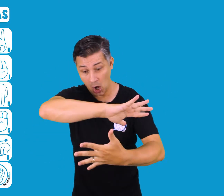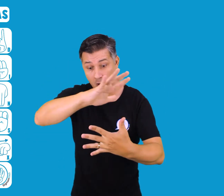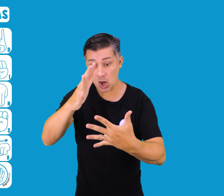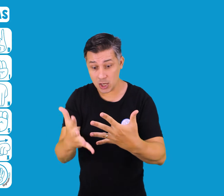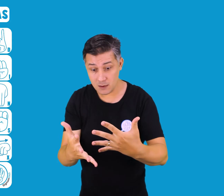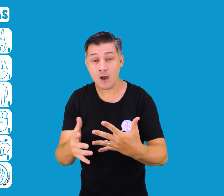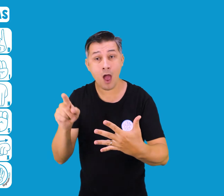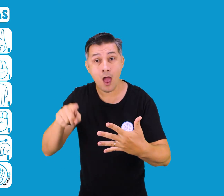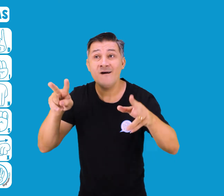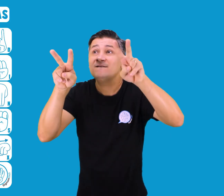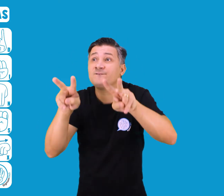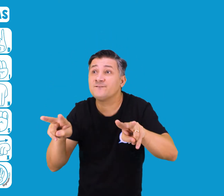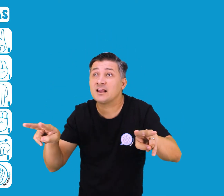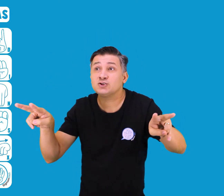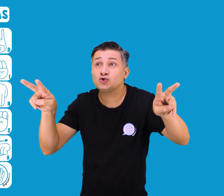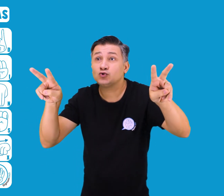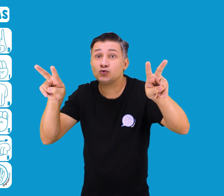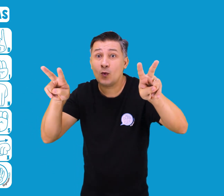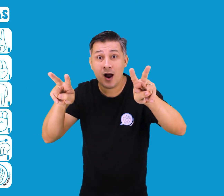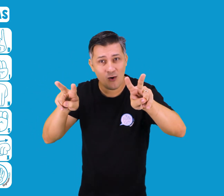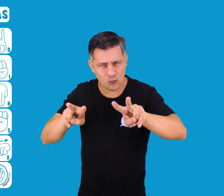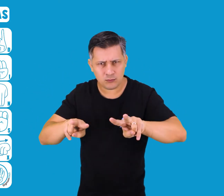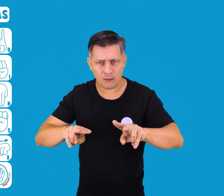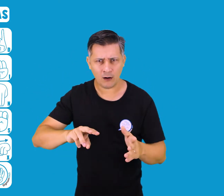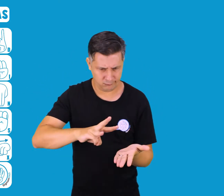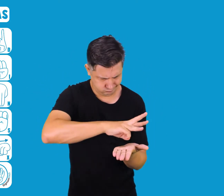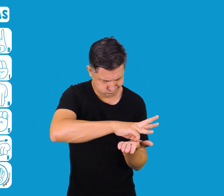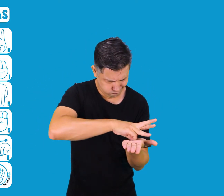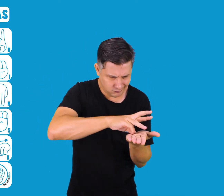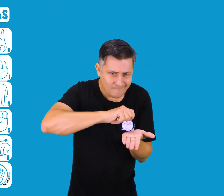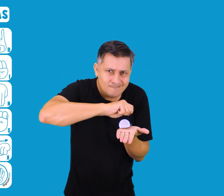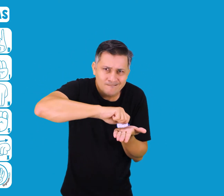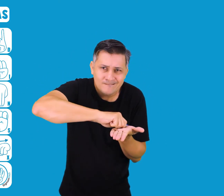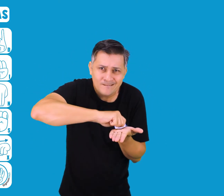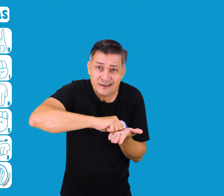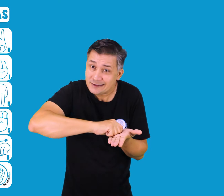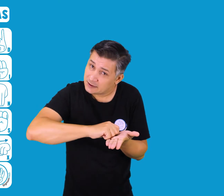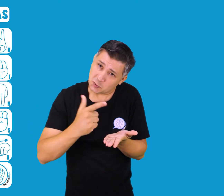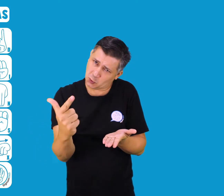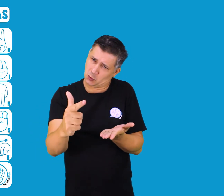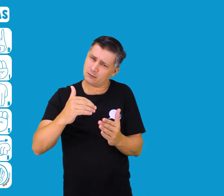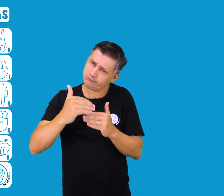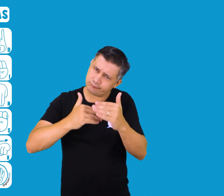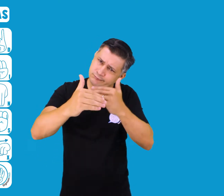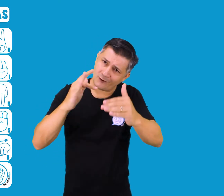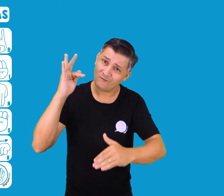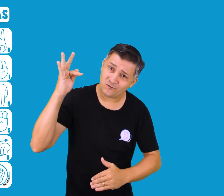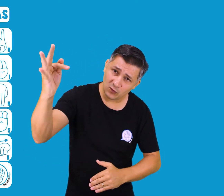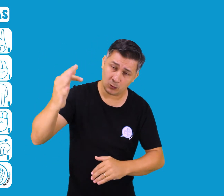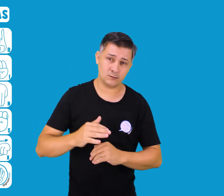de empréstimo do português. Já que Libras é uma língua visoespacial cuja grafia ainda está em